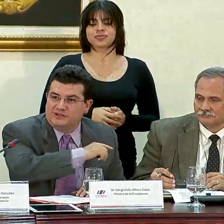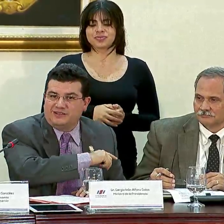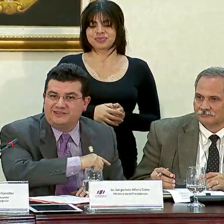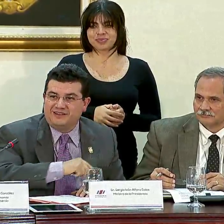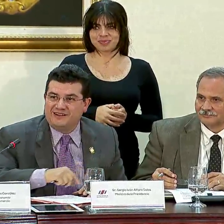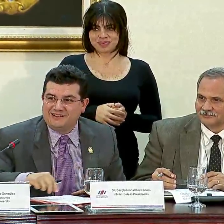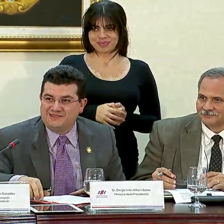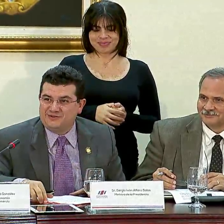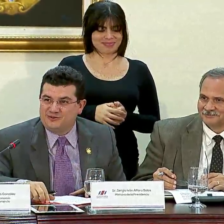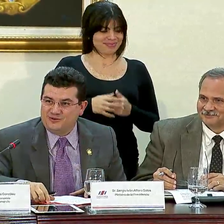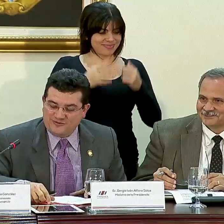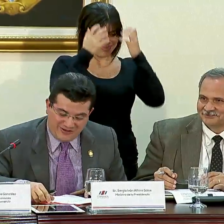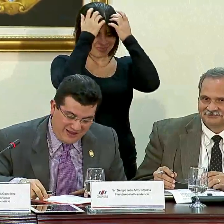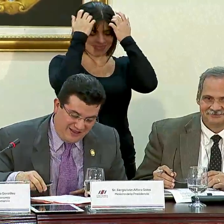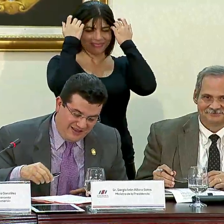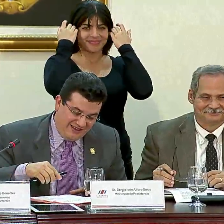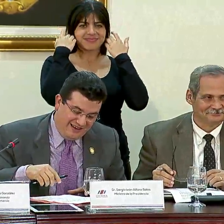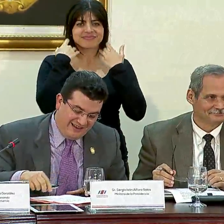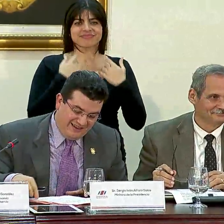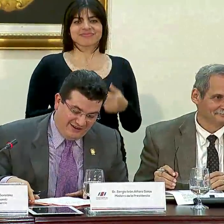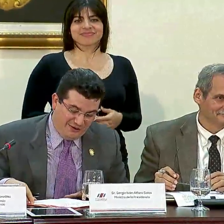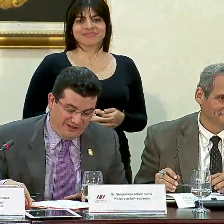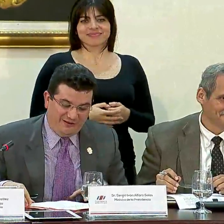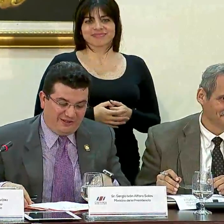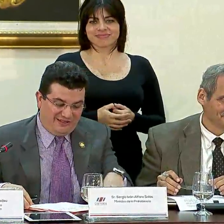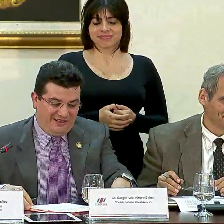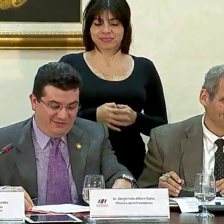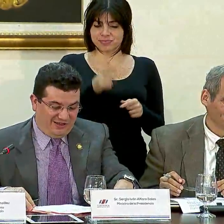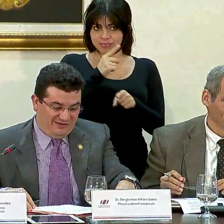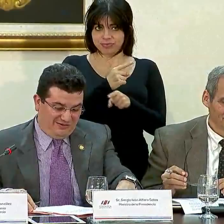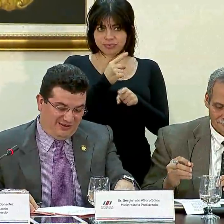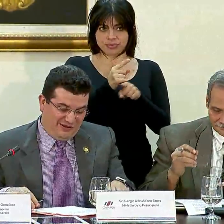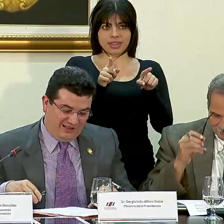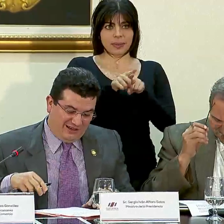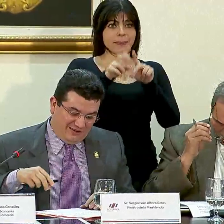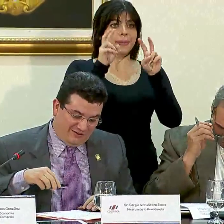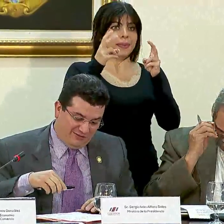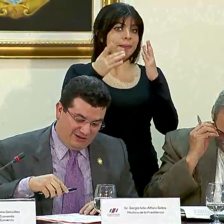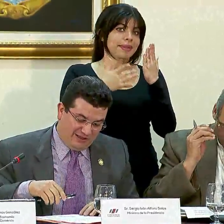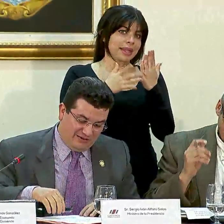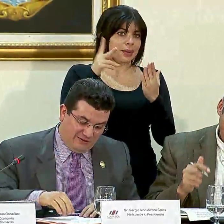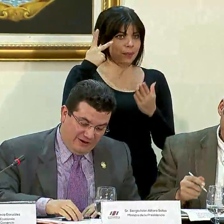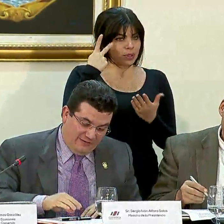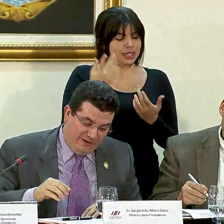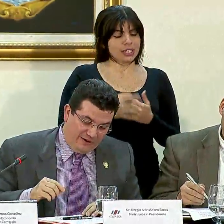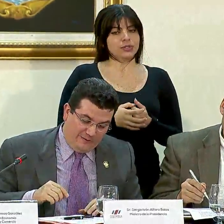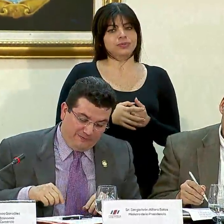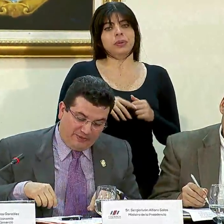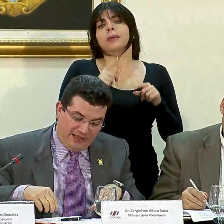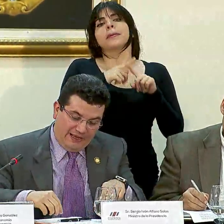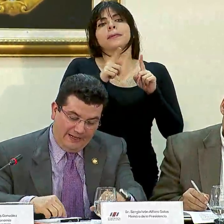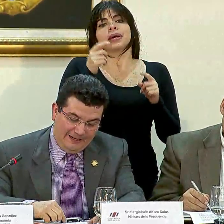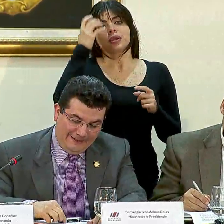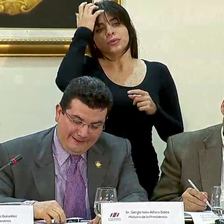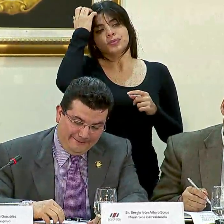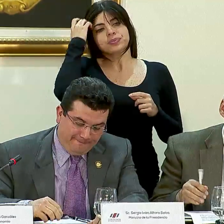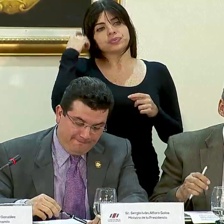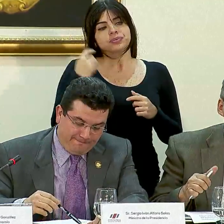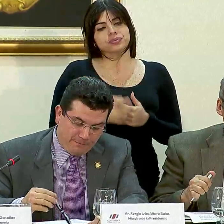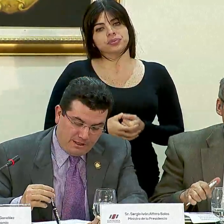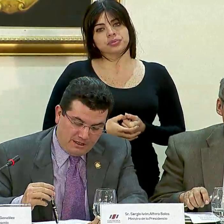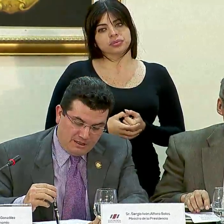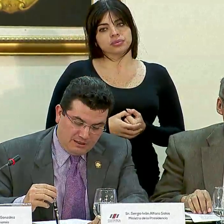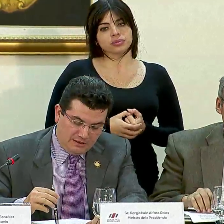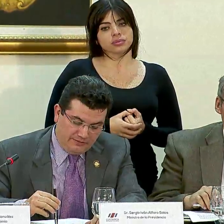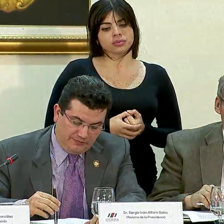Yo pensé que así era la destitución, que efectivamente también es un tema técnico y político. Pero el...